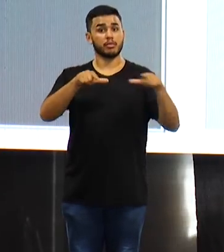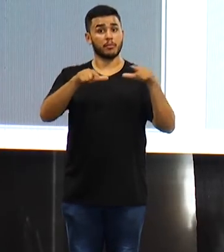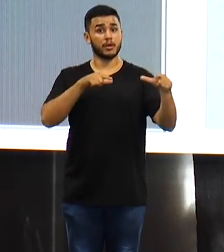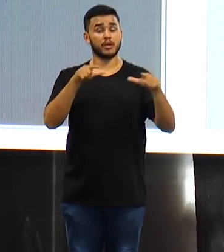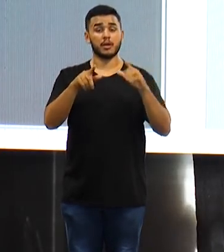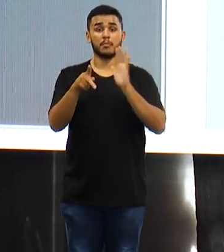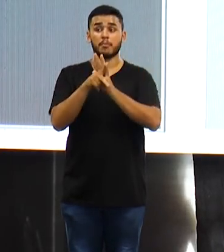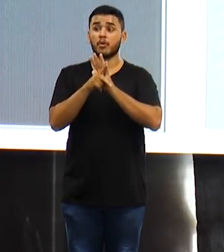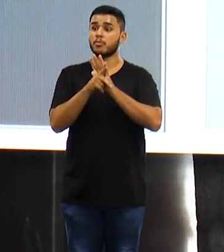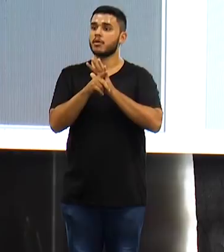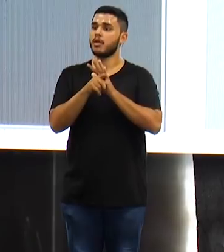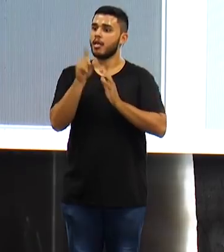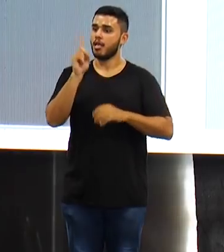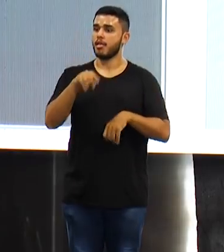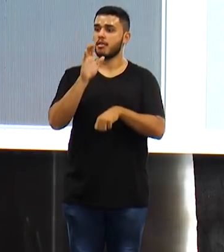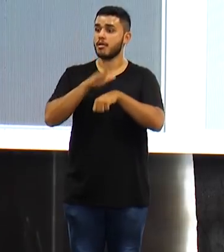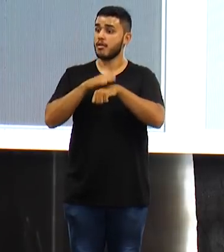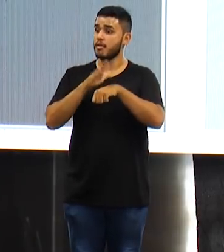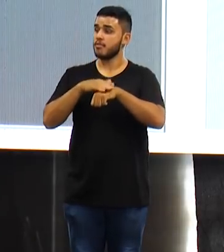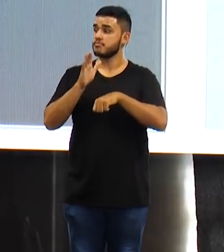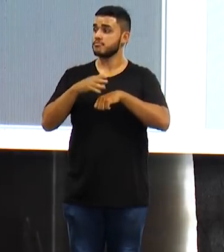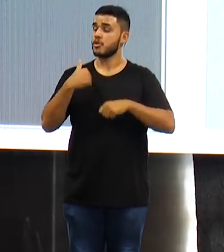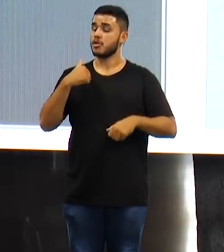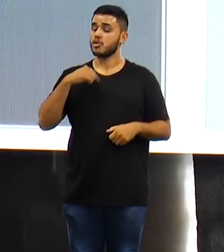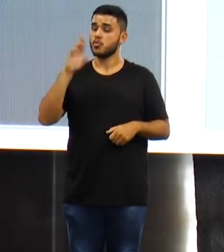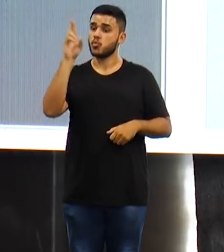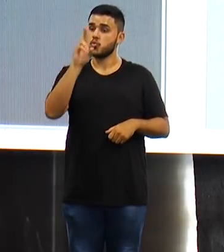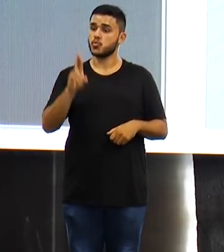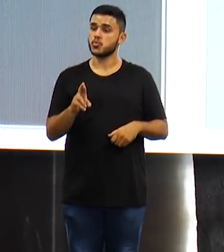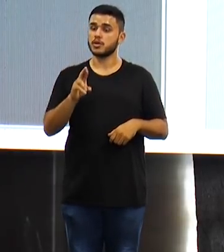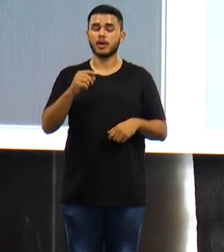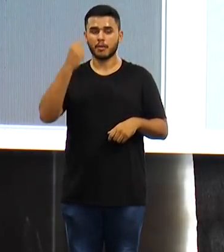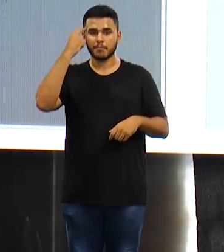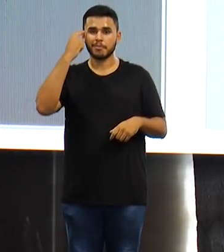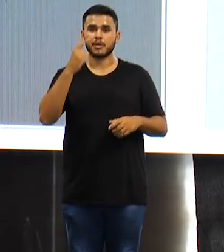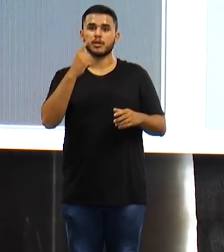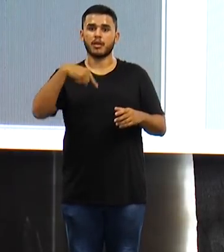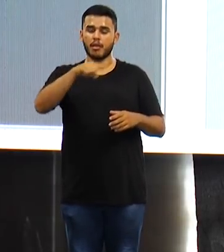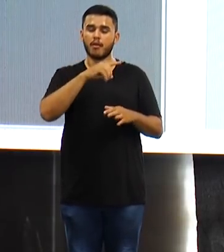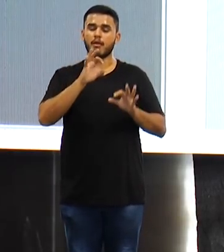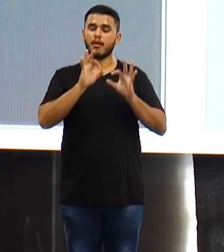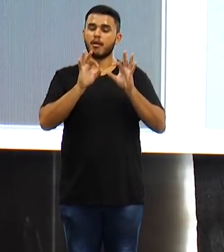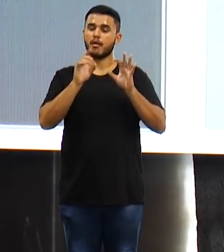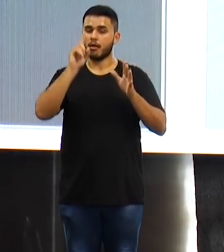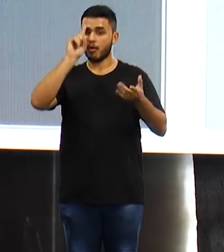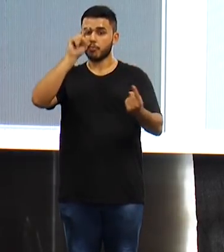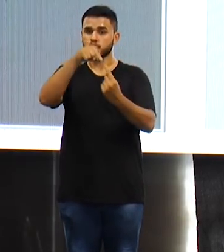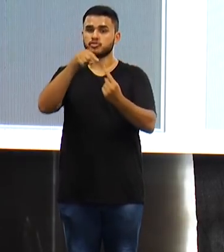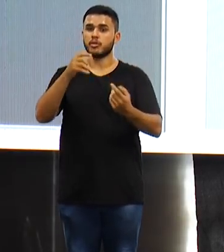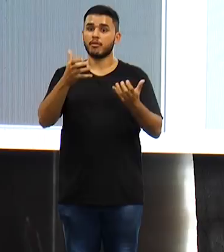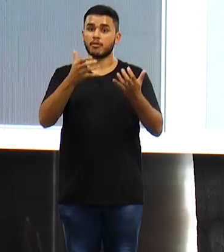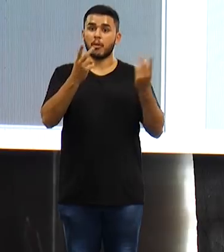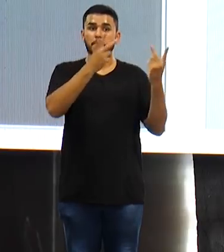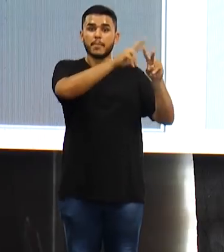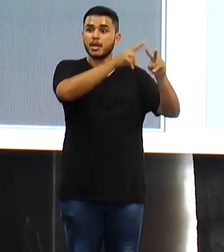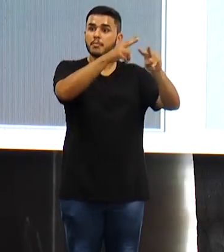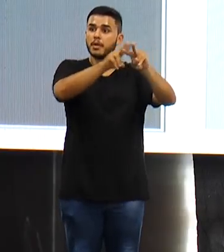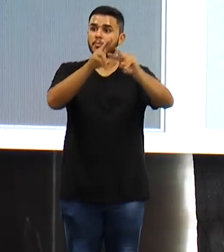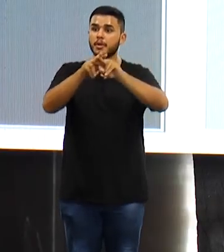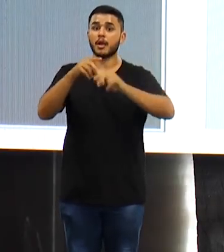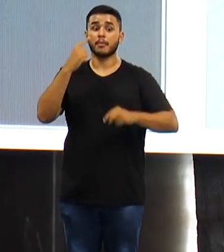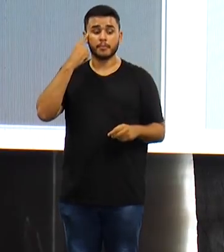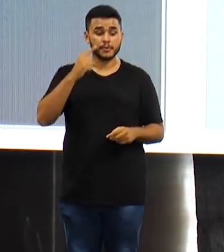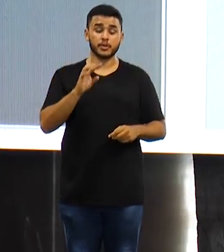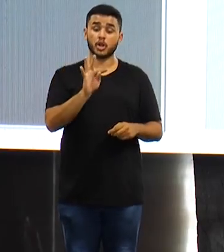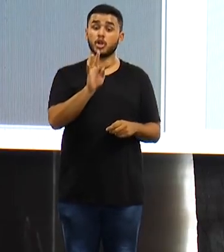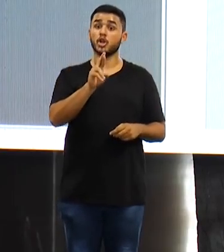russo de graça. Daí a grande política de expurgos de Stalin. Trotsky começou a ser perseguido,